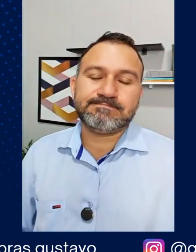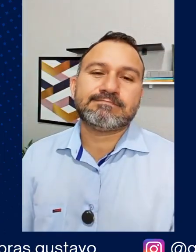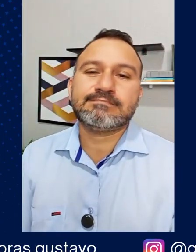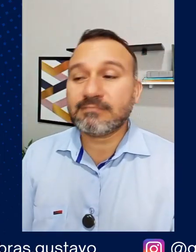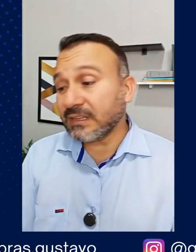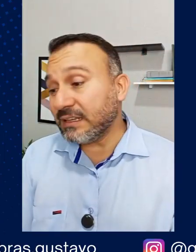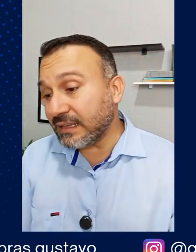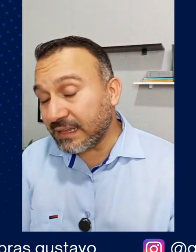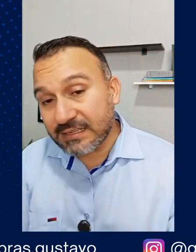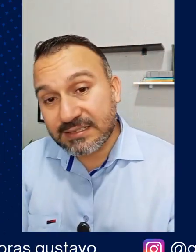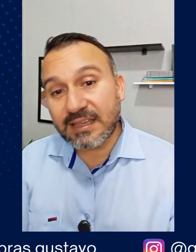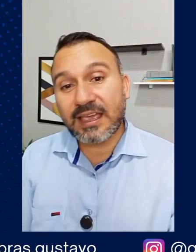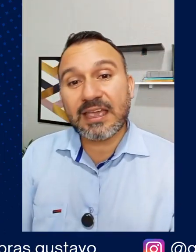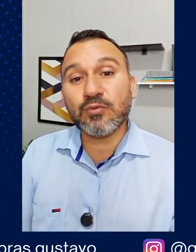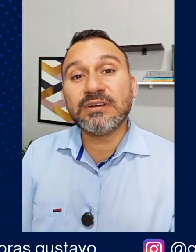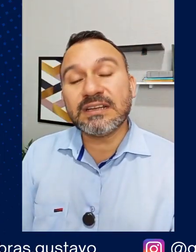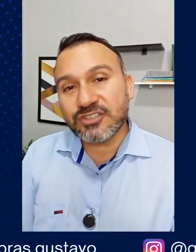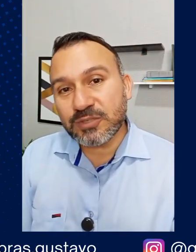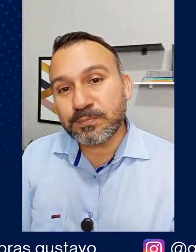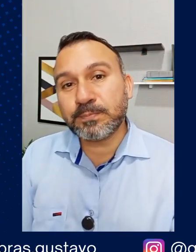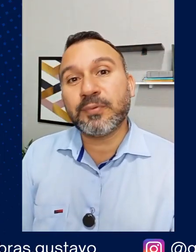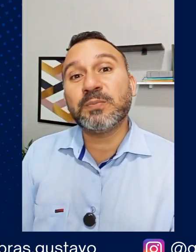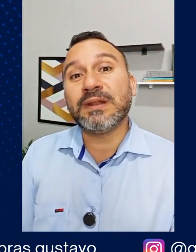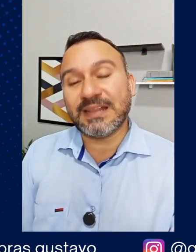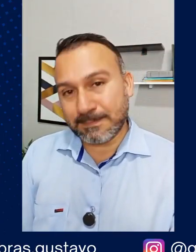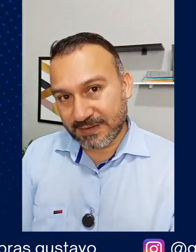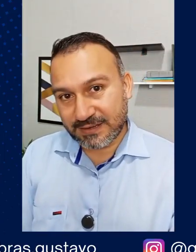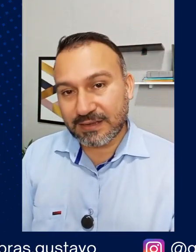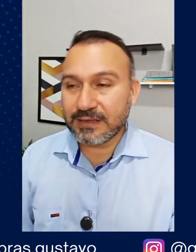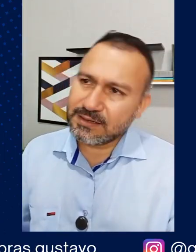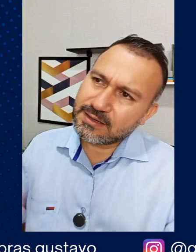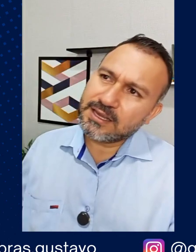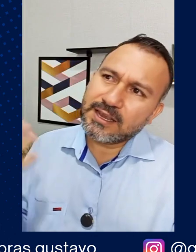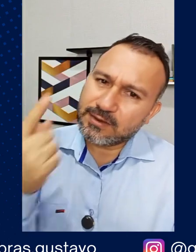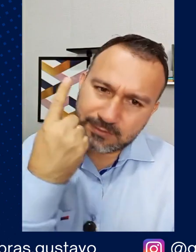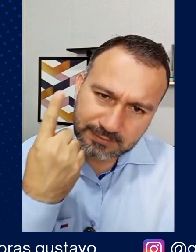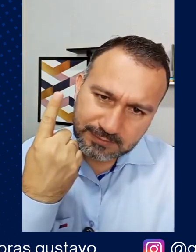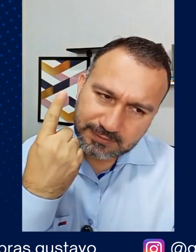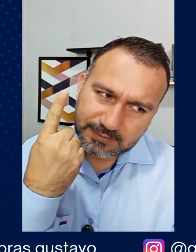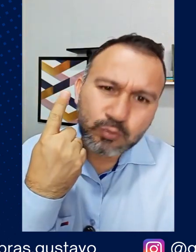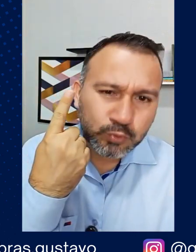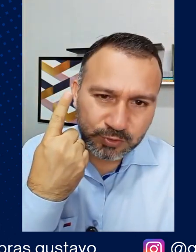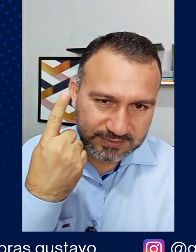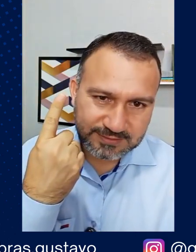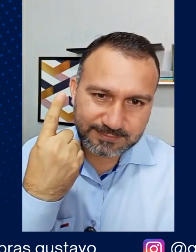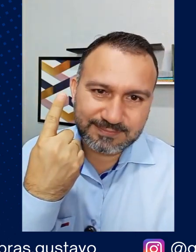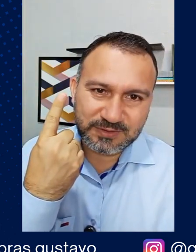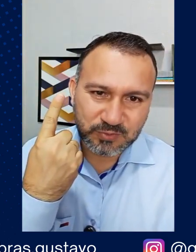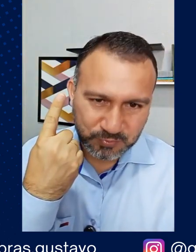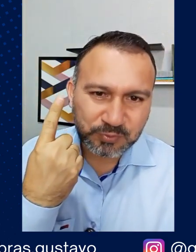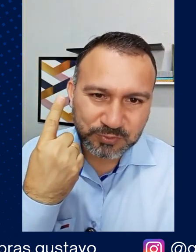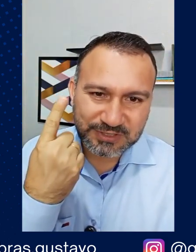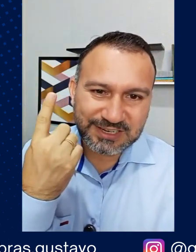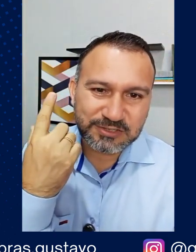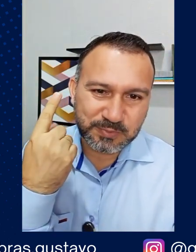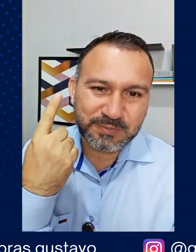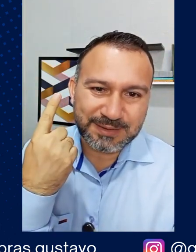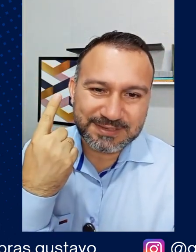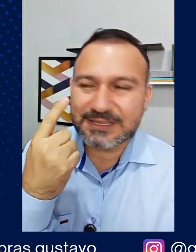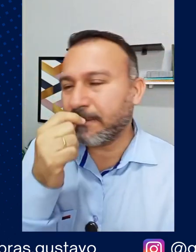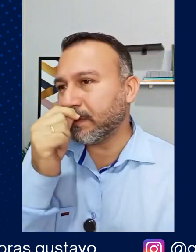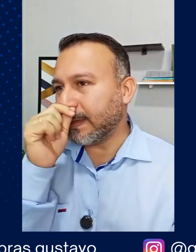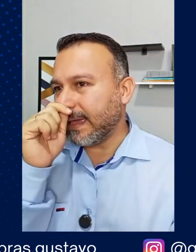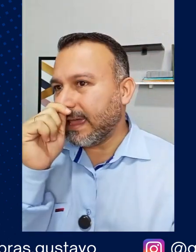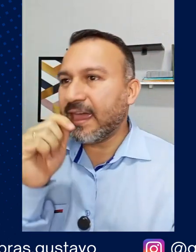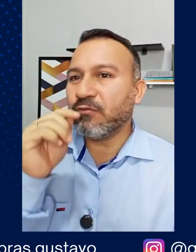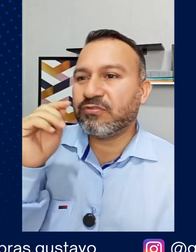frase. Esse é o grande problema. Um dos, um dos grandes